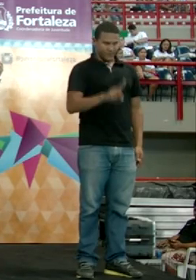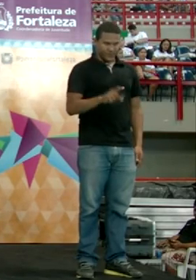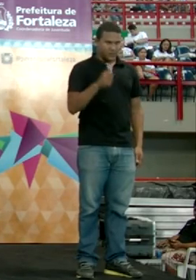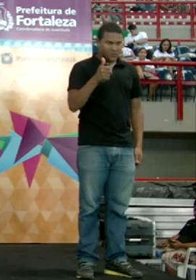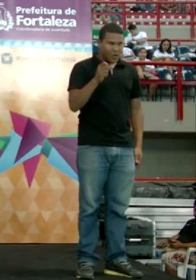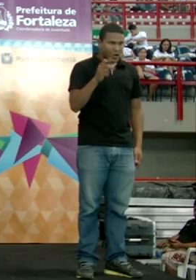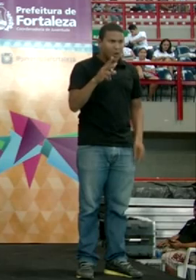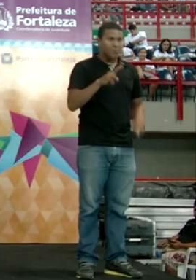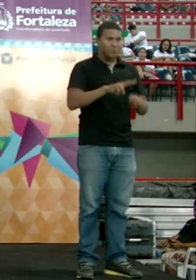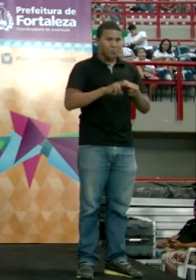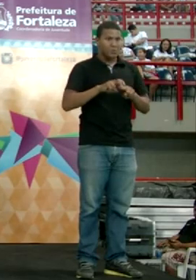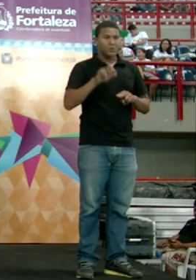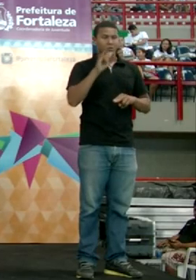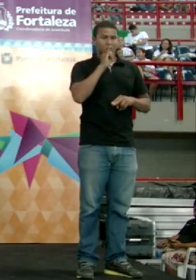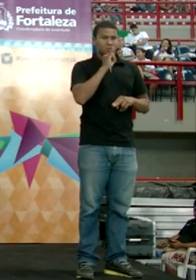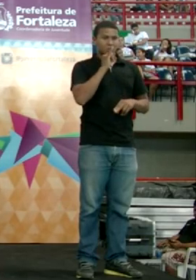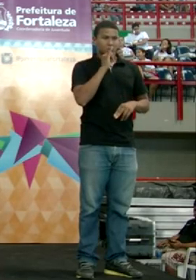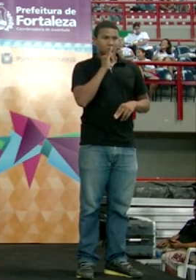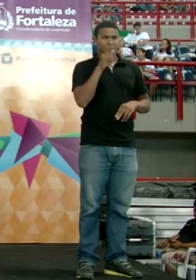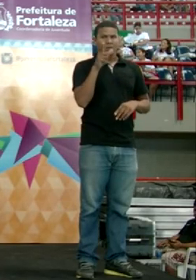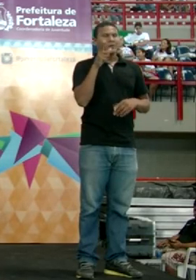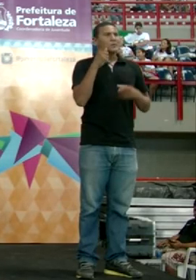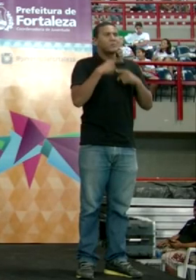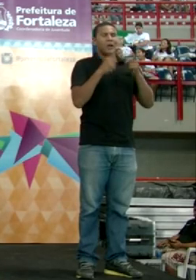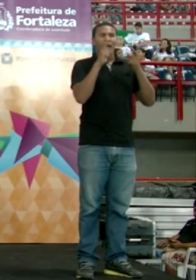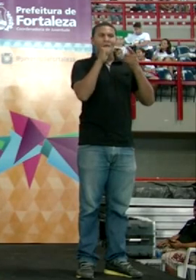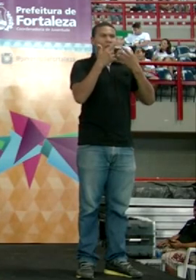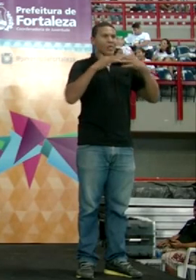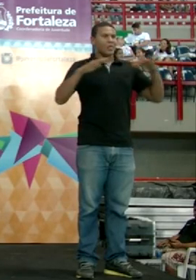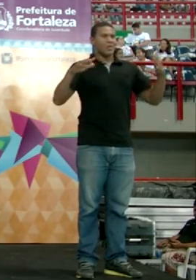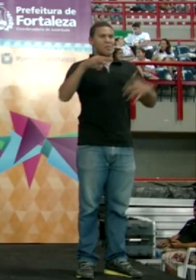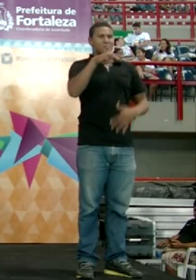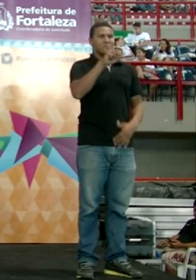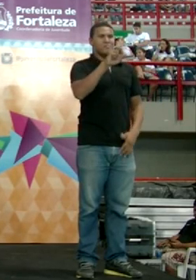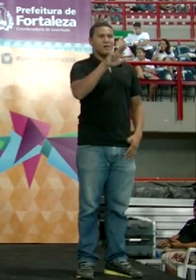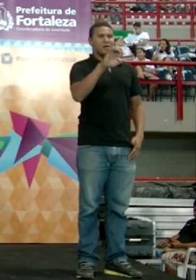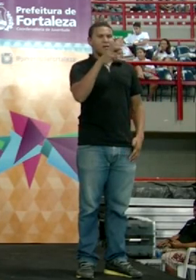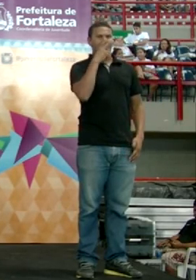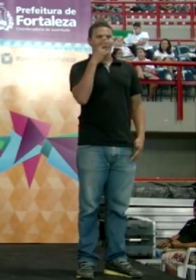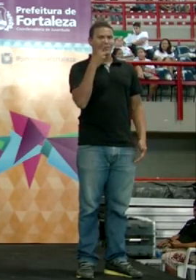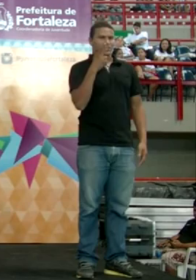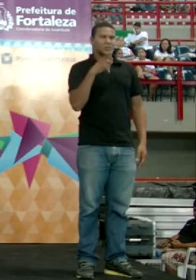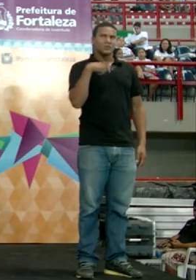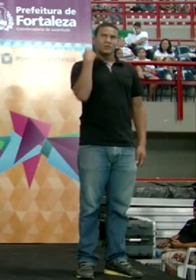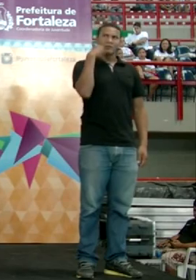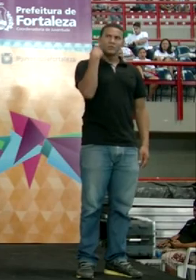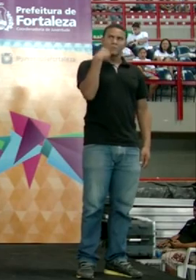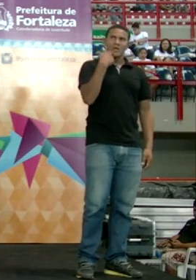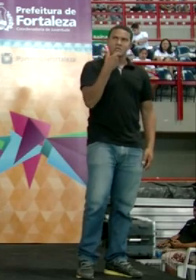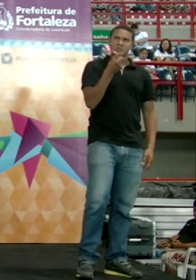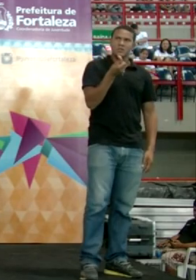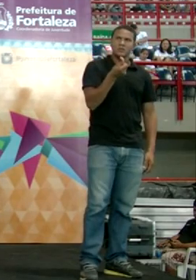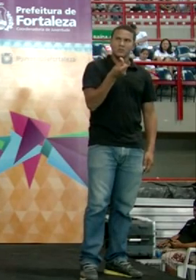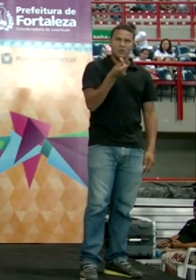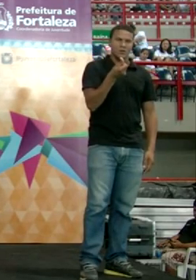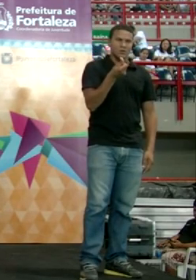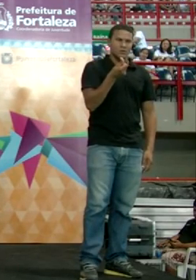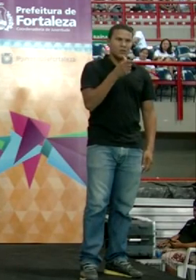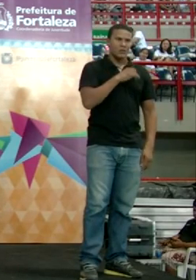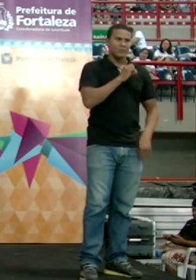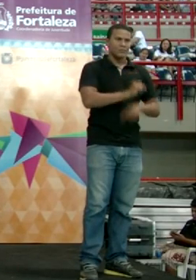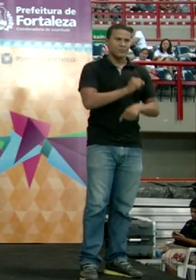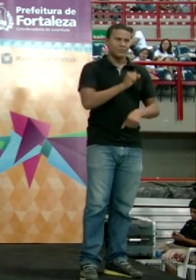produção, o rendimento de energia das marés é muito baixa. Porque a gente já pensou 6 horas para a maré subir, aí bate, quando estiver